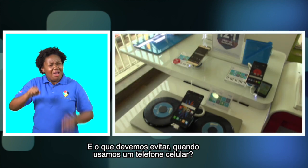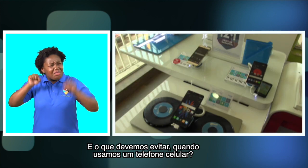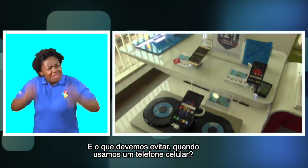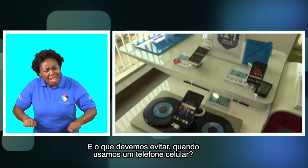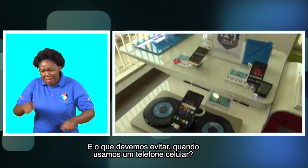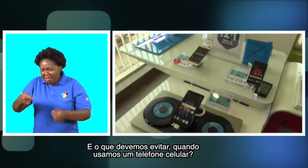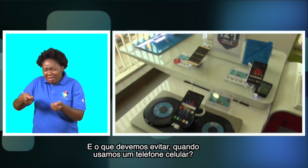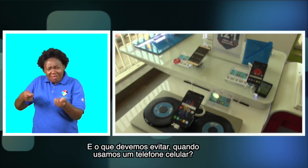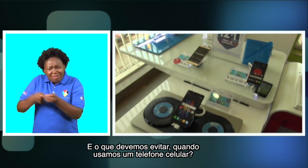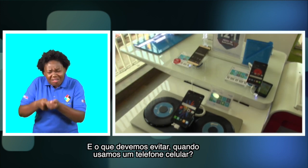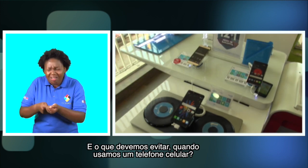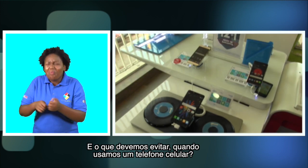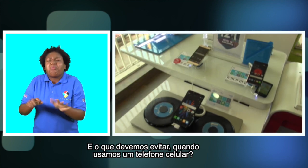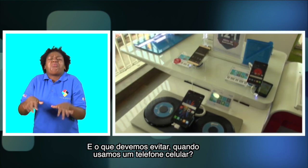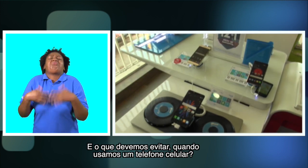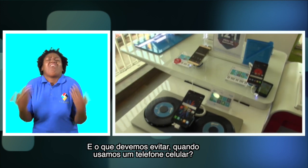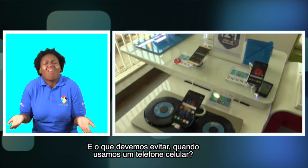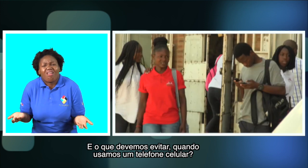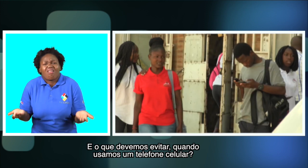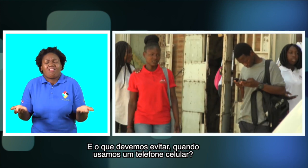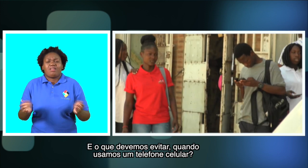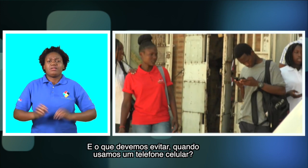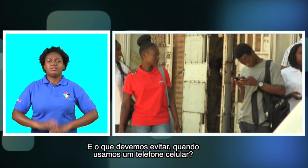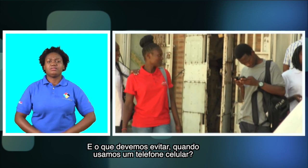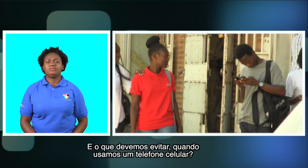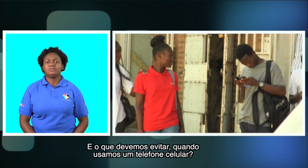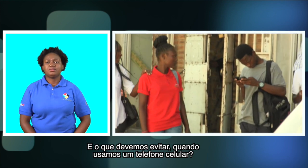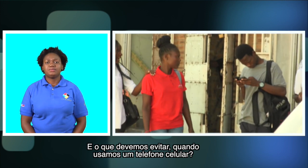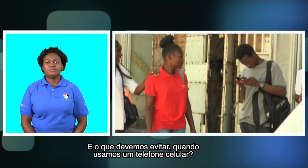evitar quando usámos um telefone celular?